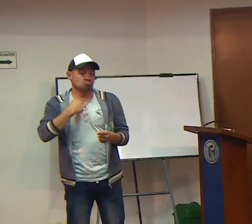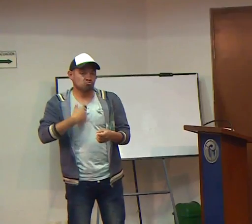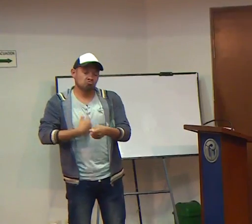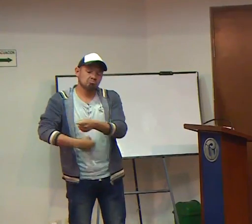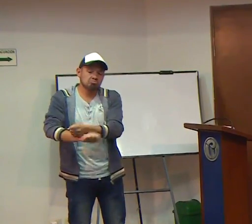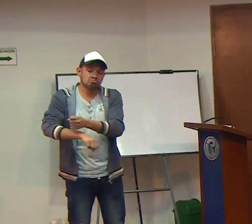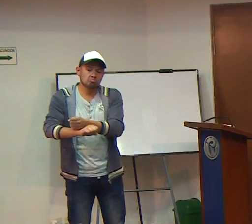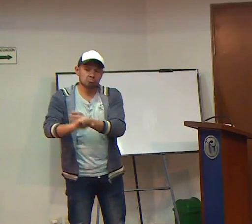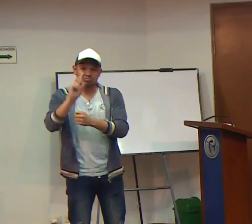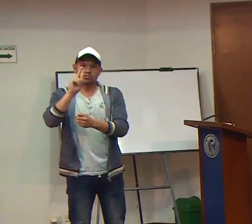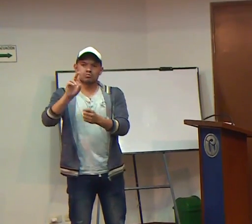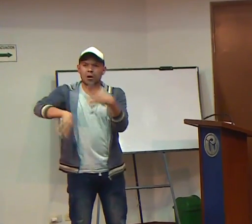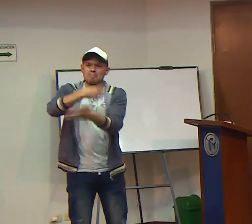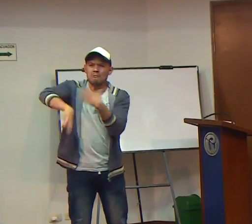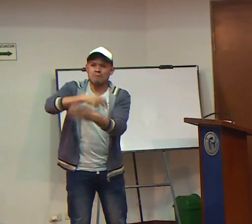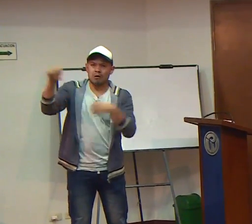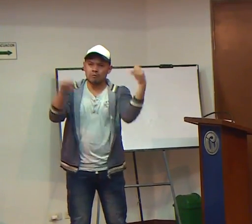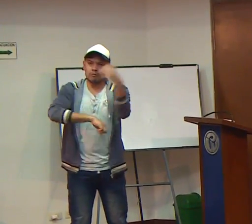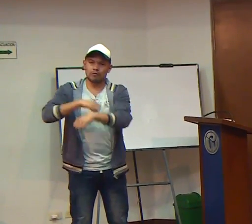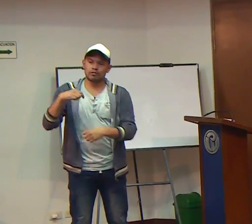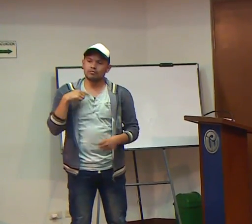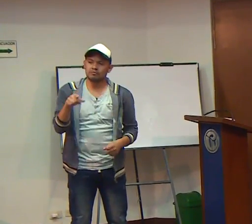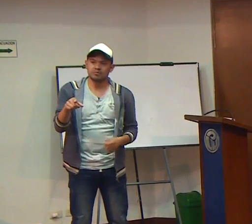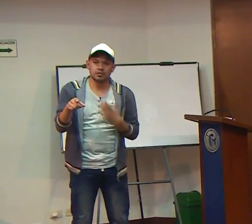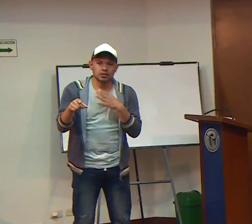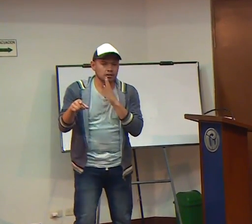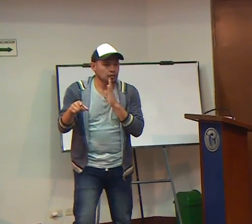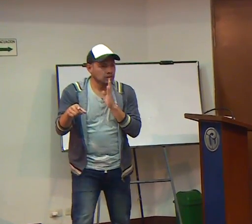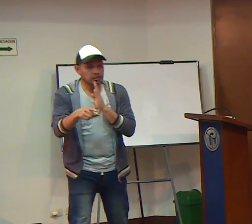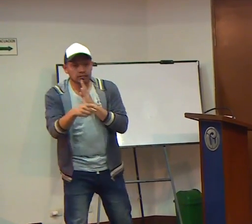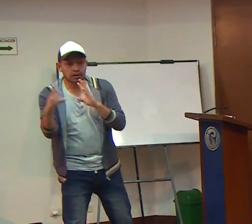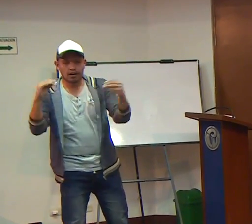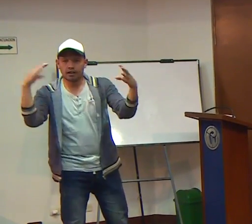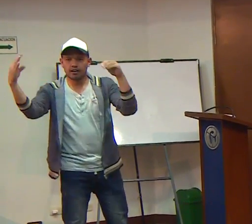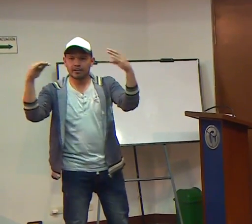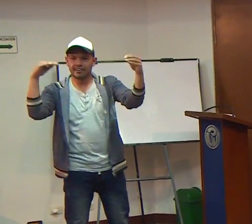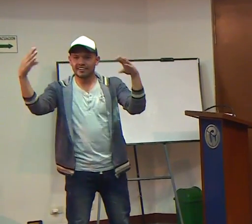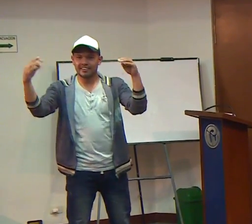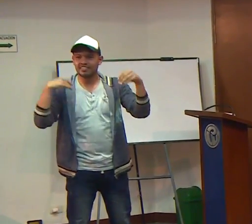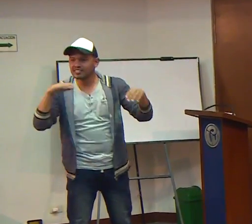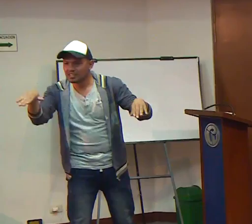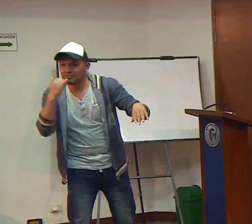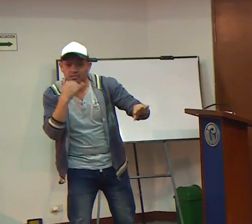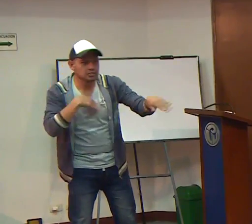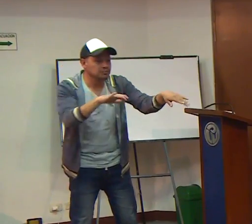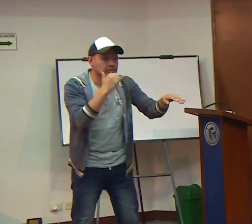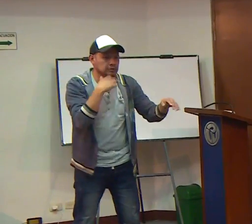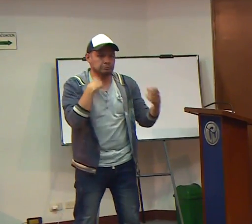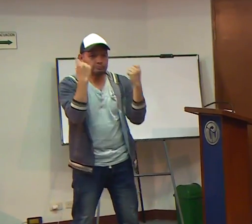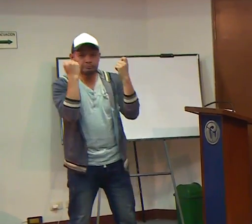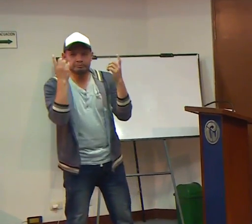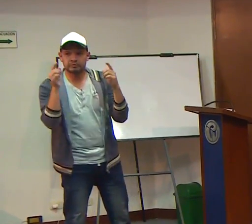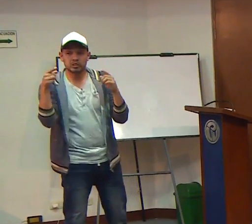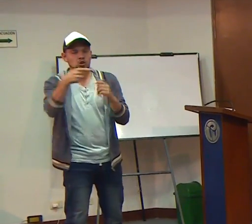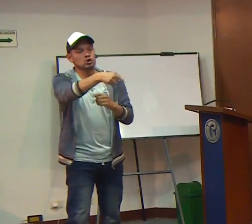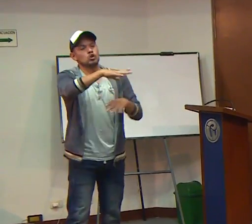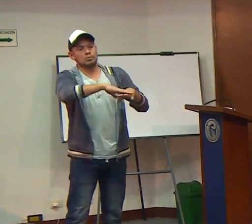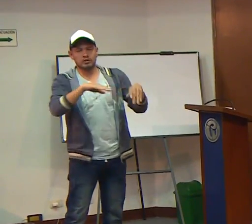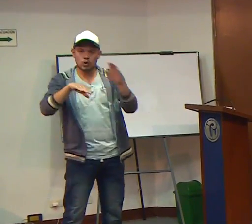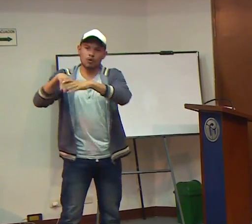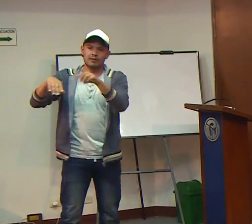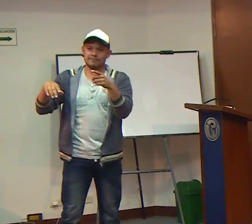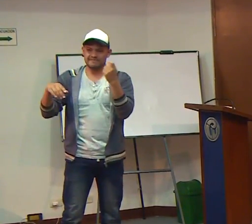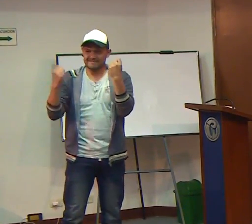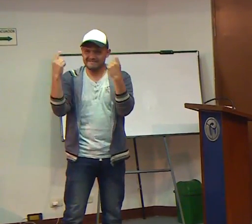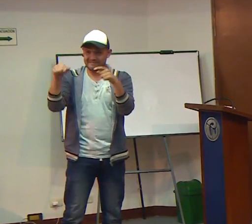sobre una metáfora. Yo, por ejemplo, cuando juego fútbol, yo veo que hay un desorden y todos están